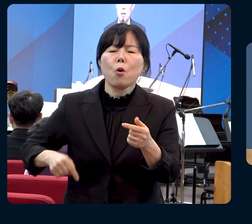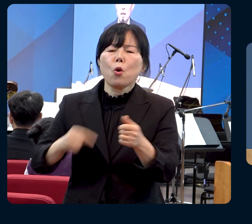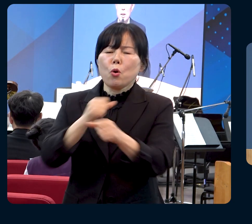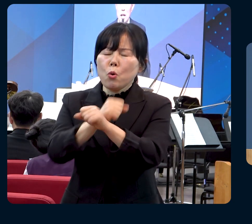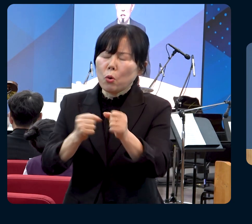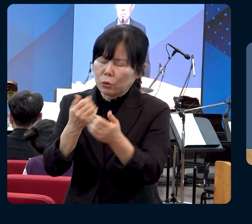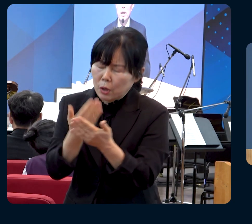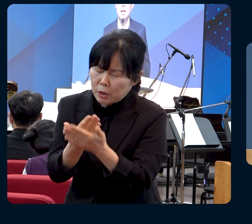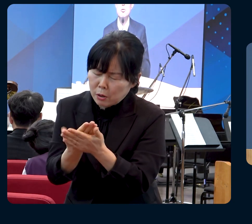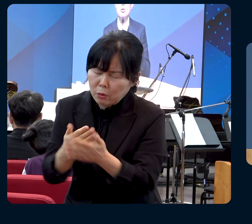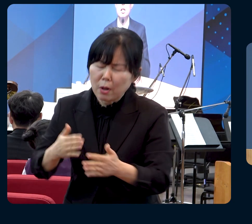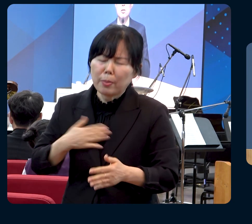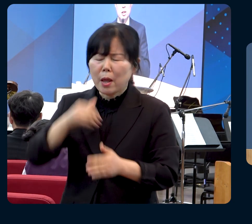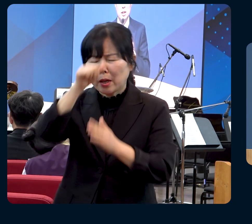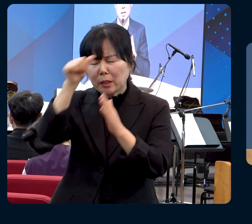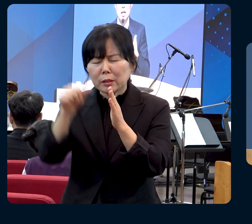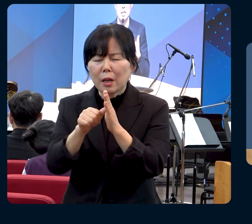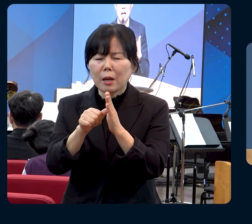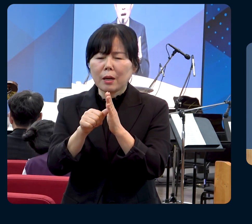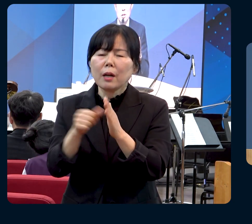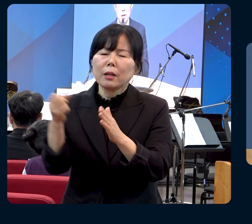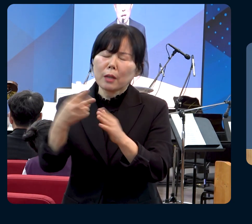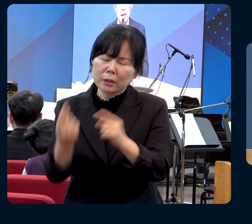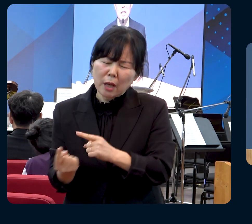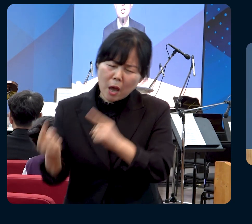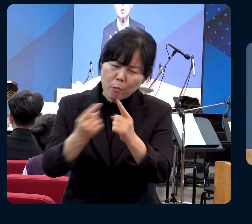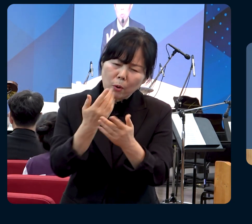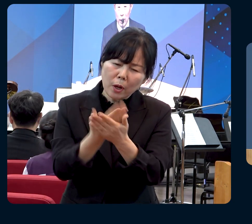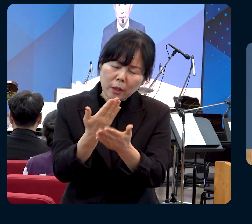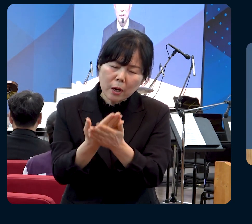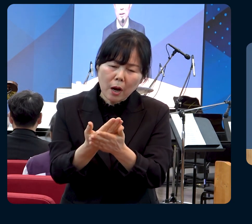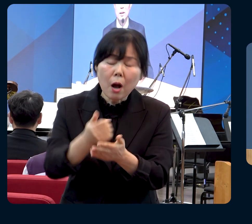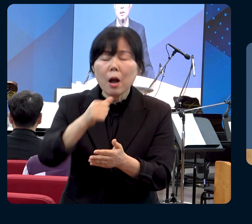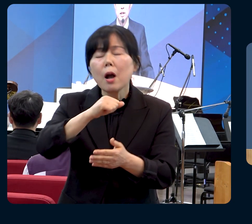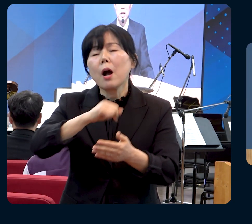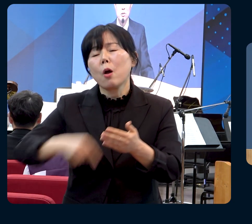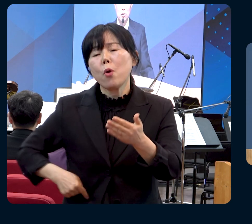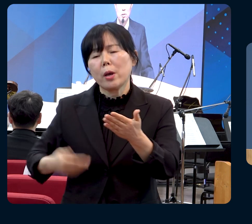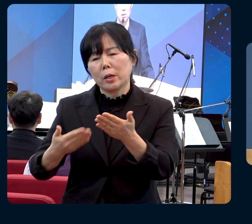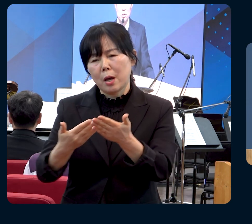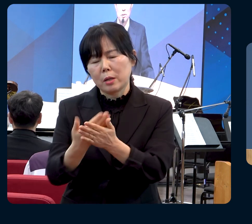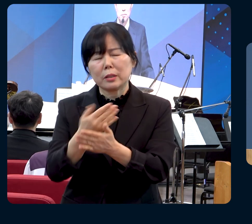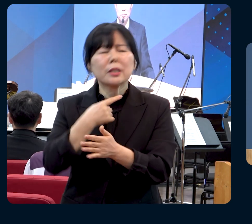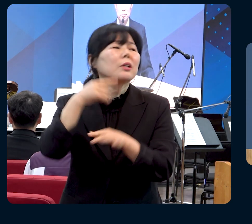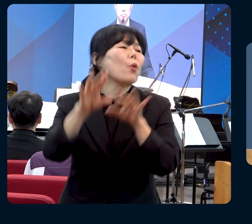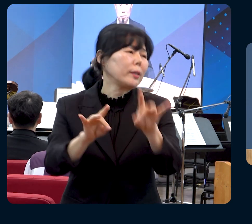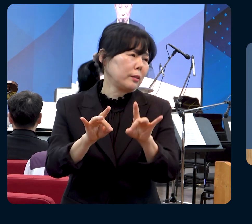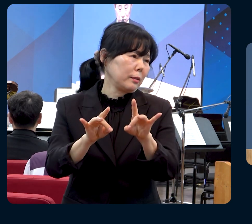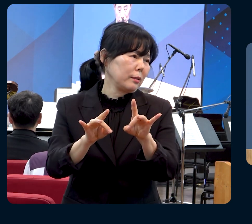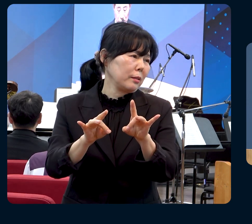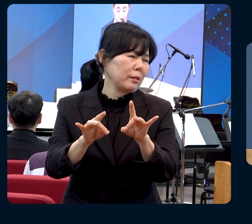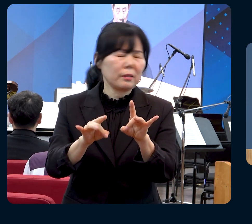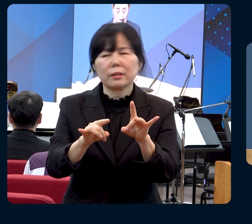인생을 다시 받아주실 것에 대한 사죄의 갈증 또한 그에게 있었던 것이죠.